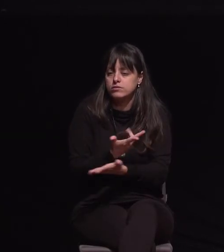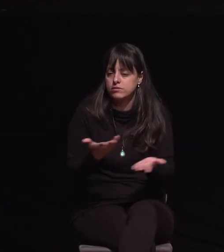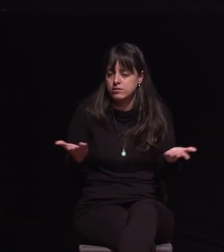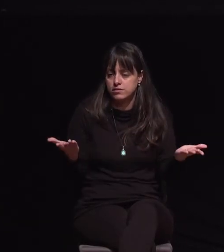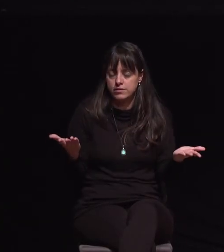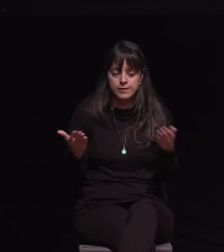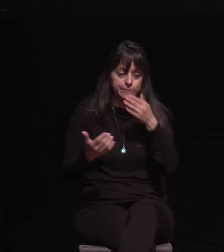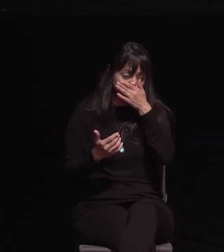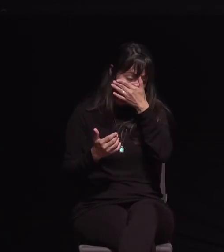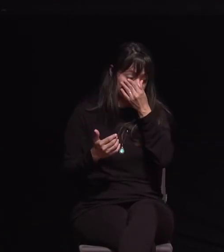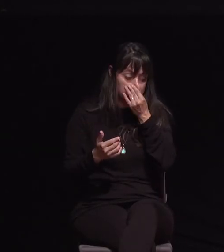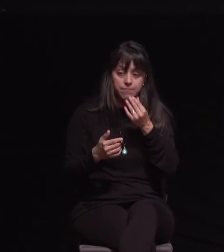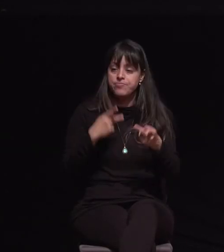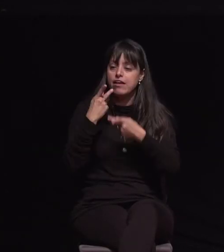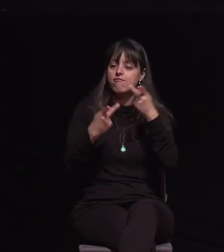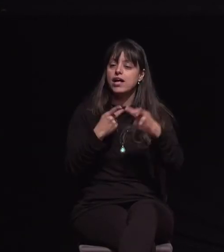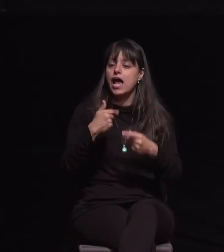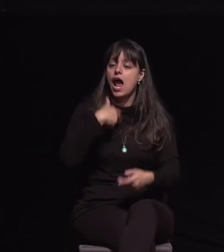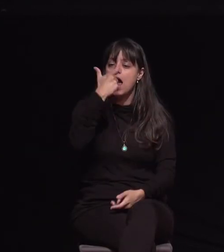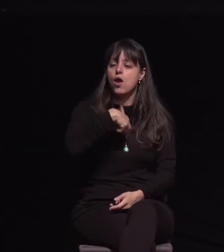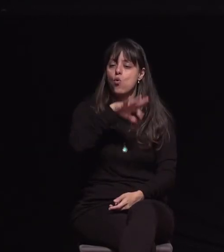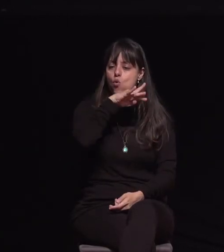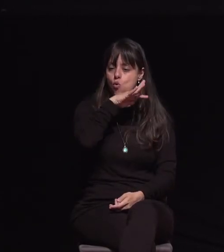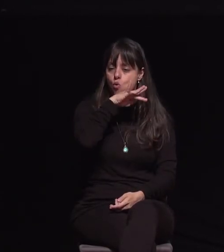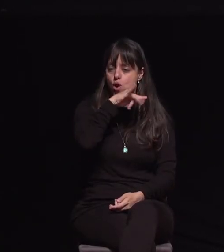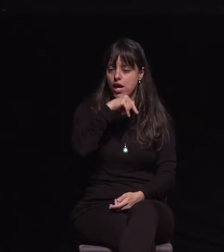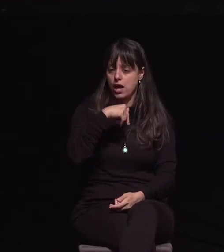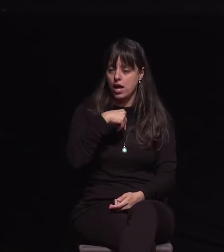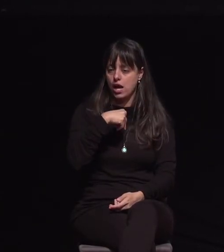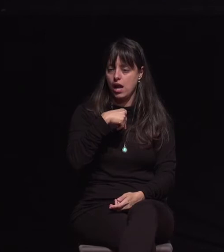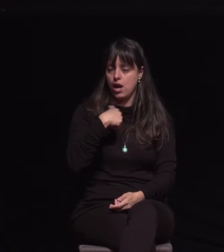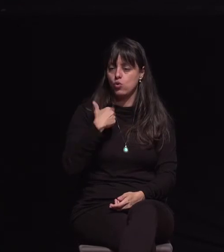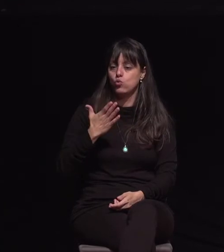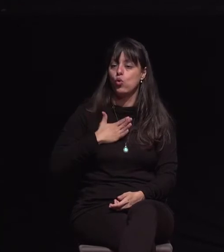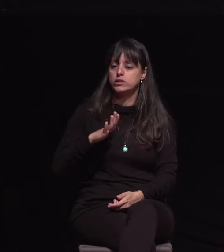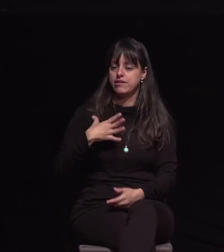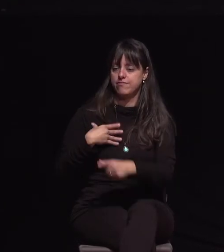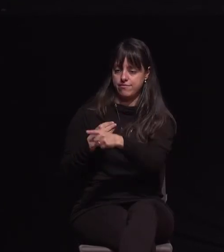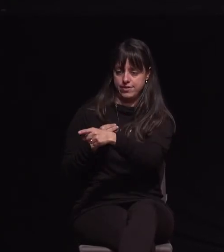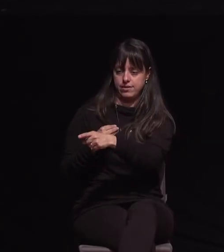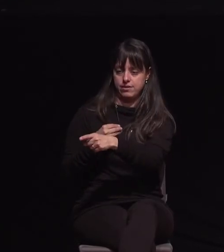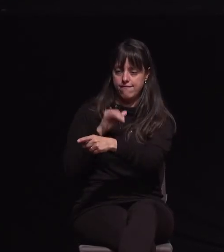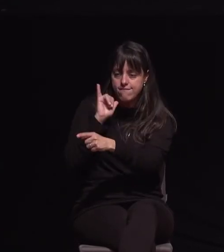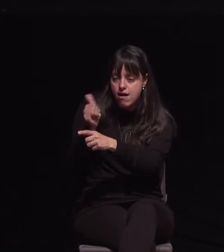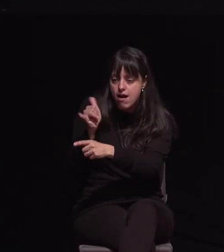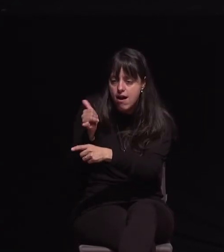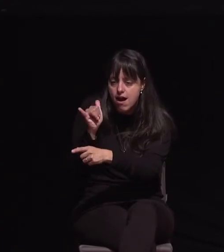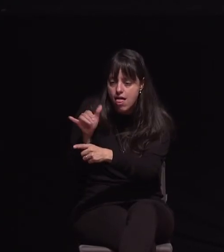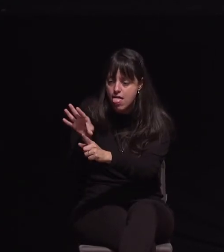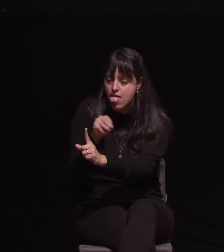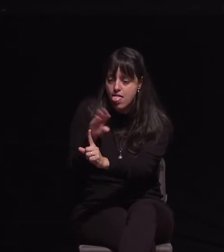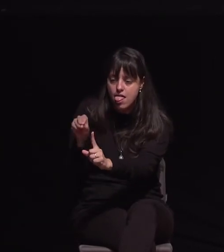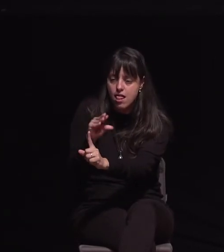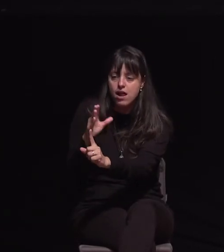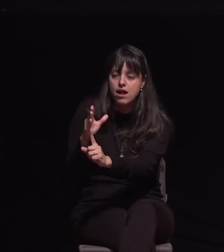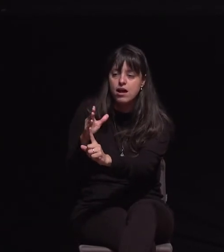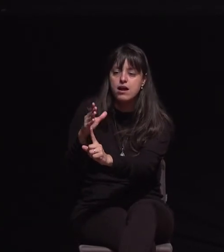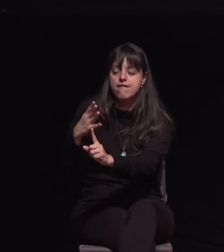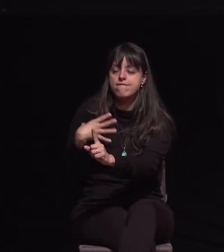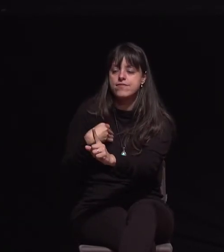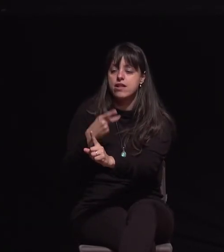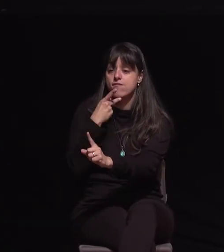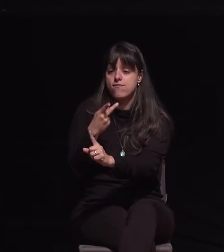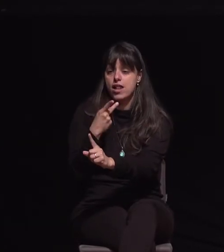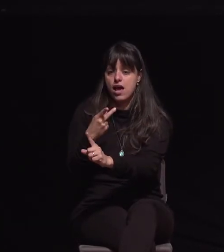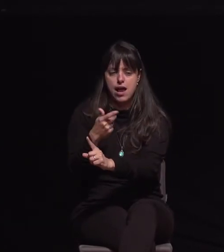eles falavam que eu era uma terrorista e que eu não gostava deles. Que eles